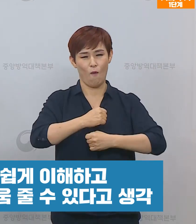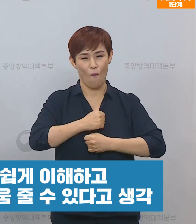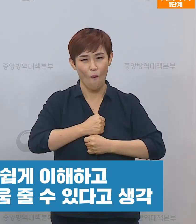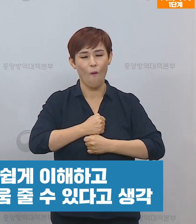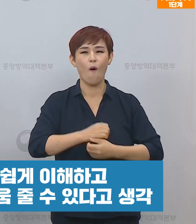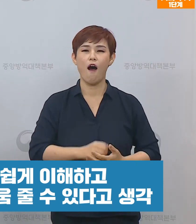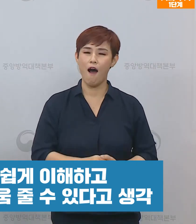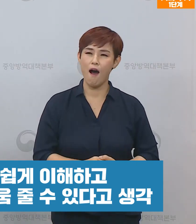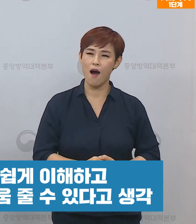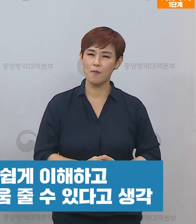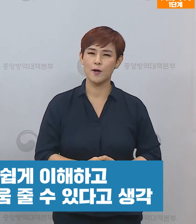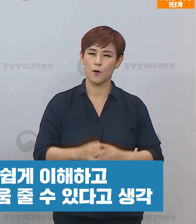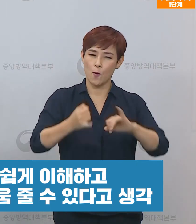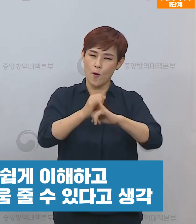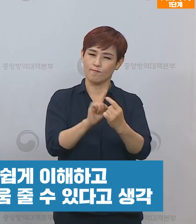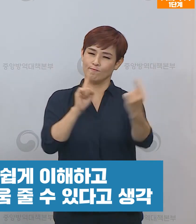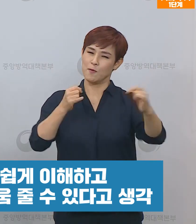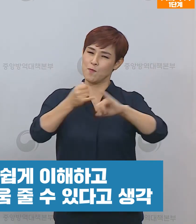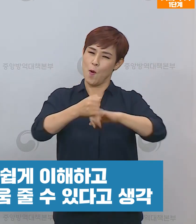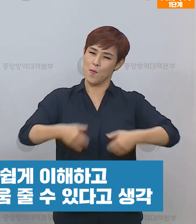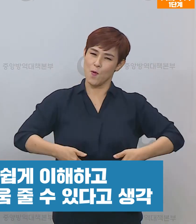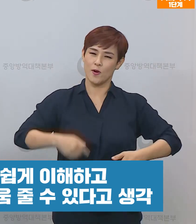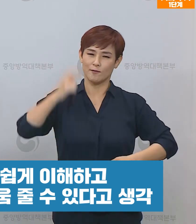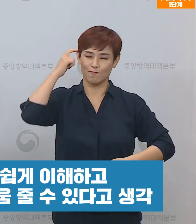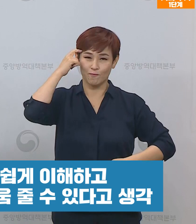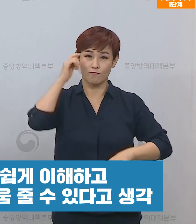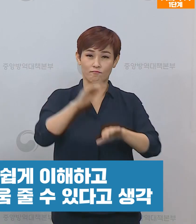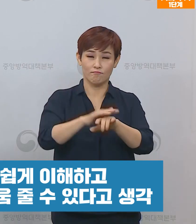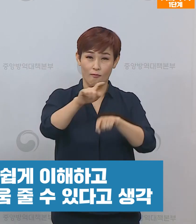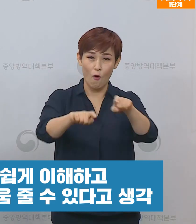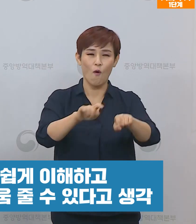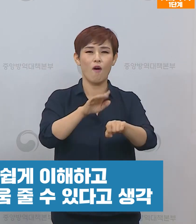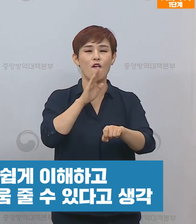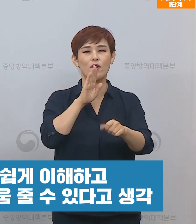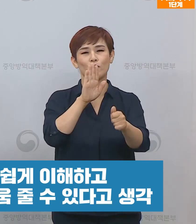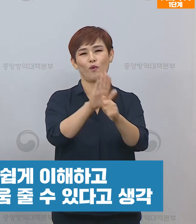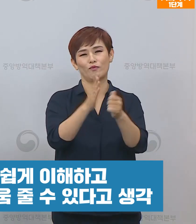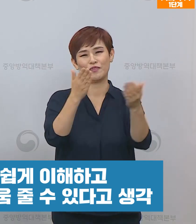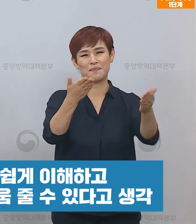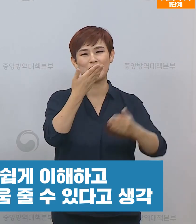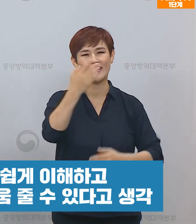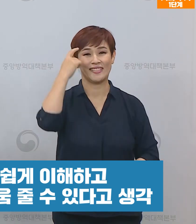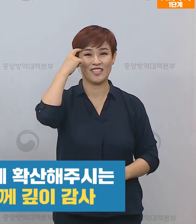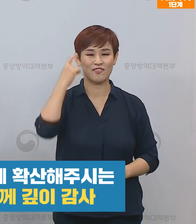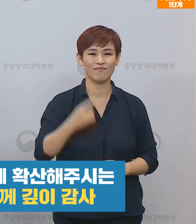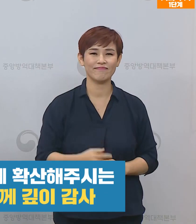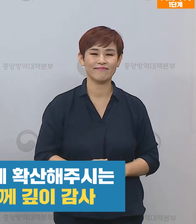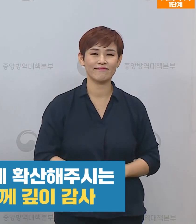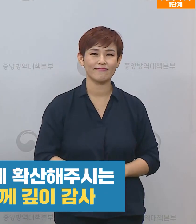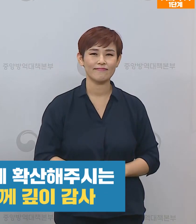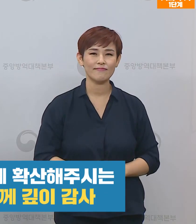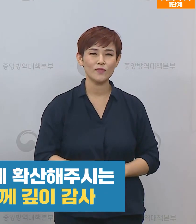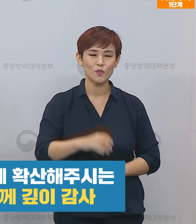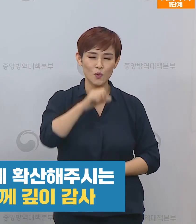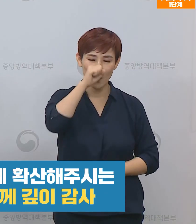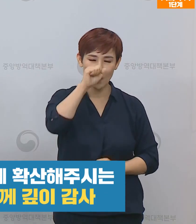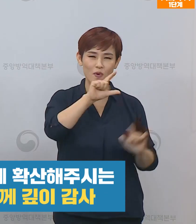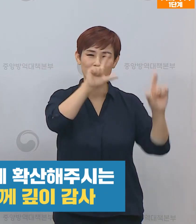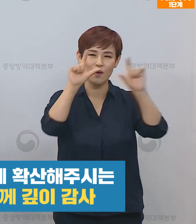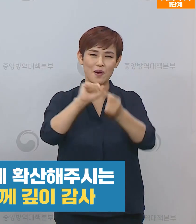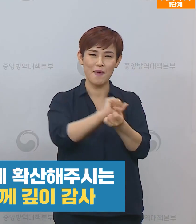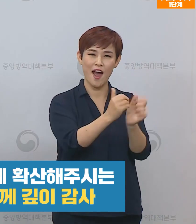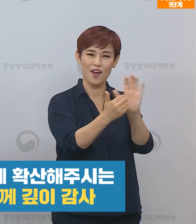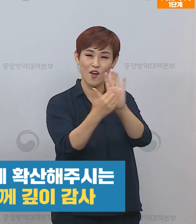쉽게 이해하고 함께 실천하는 데 큰 도움을 줄 수 있다고 생각을 합니다. 좋은 생활